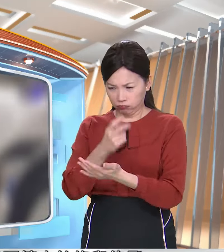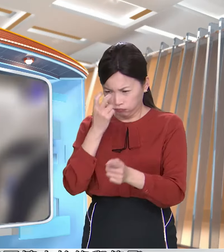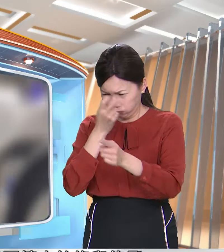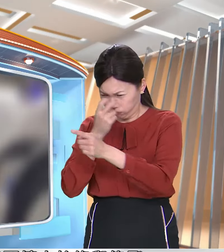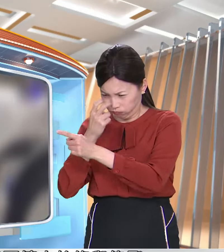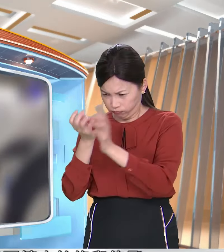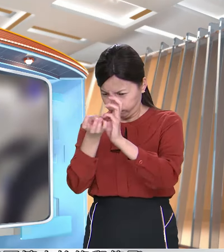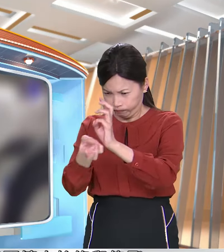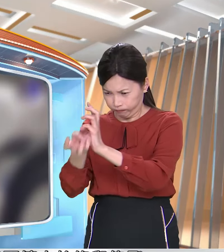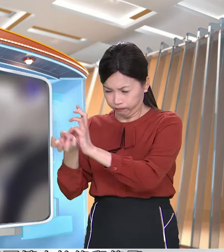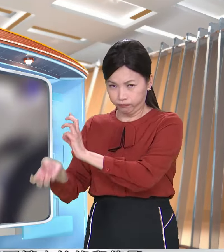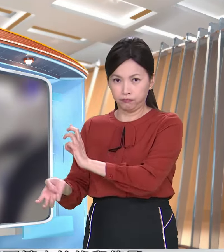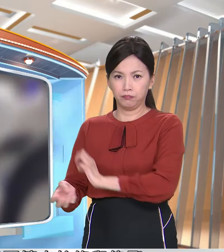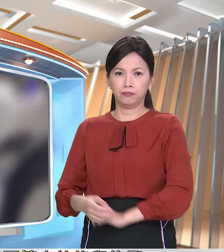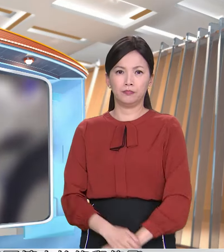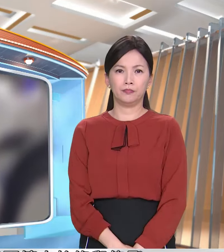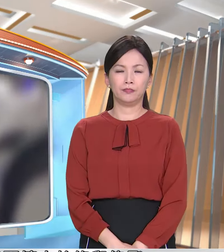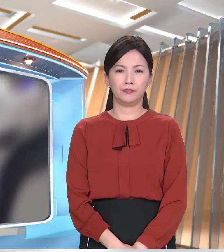与停飞。